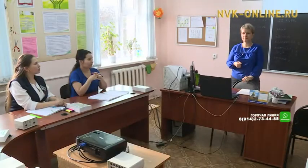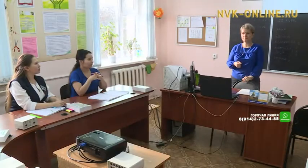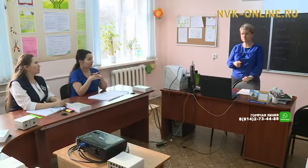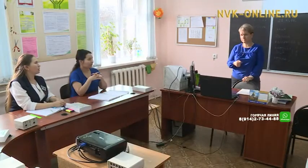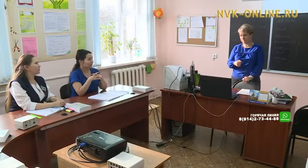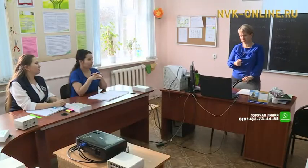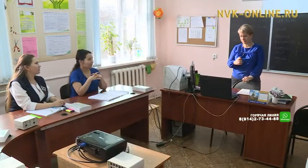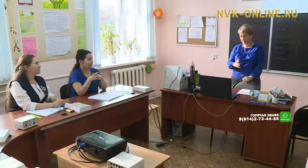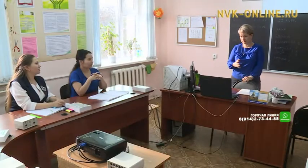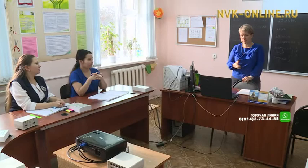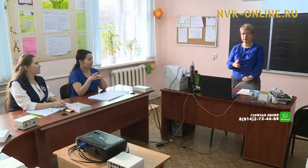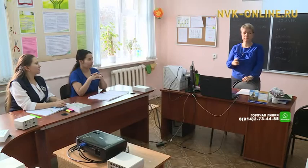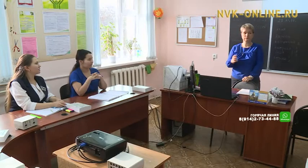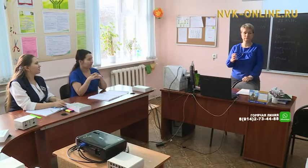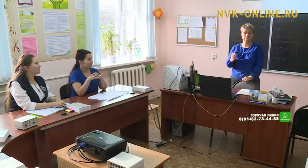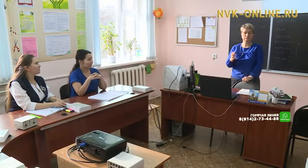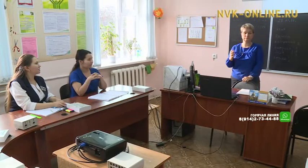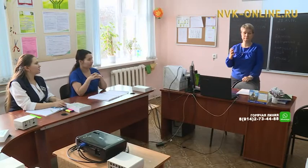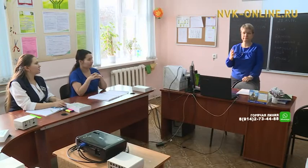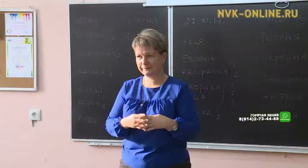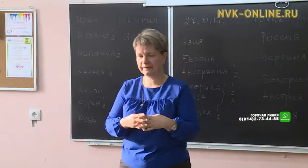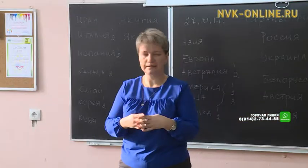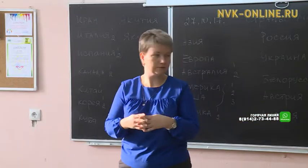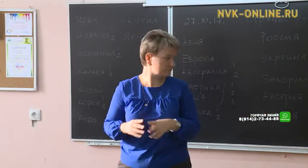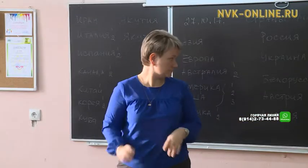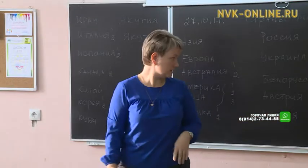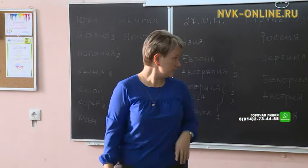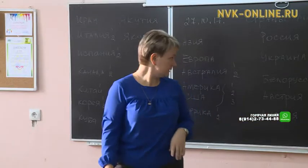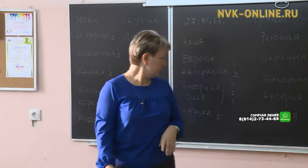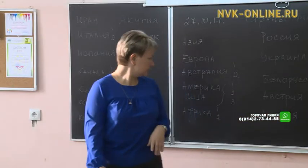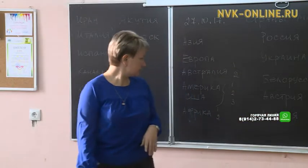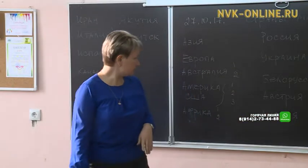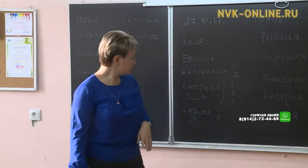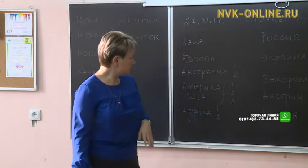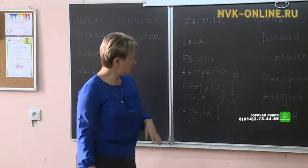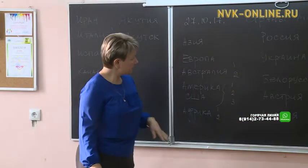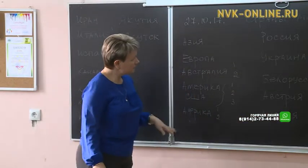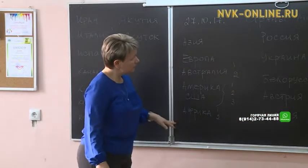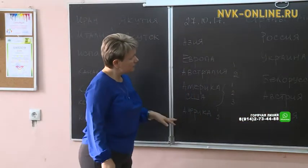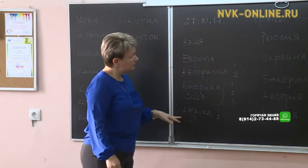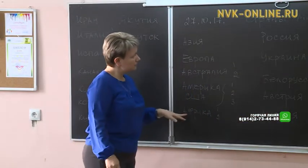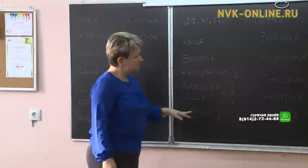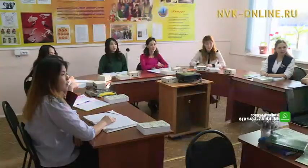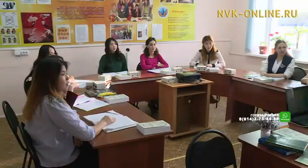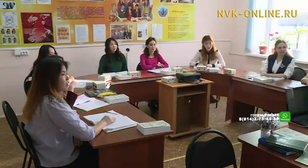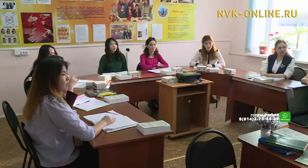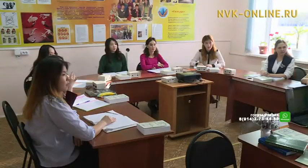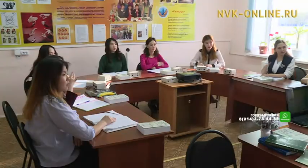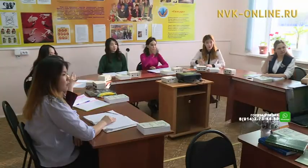сурдопереводчиков. В техникуме профессиональной и медико-санитарной реабилитации инвалидов сегодня обучается 110 учащихся. И только 9 из